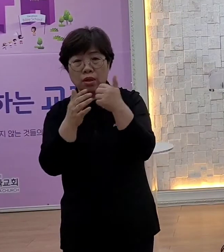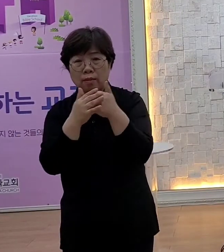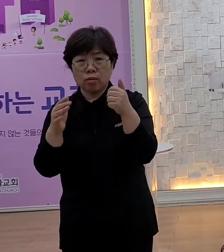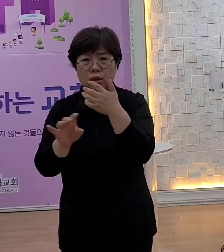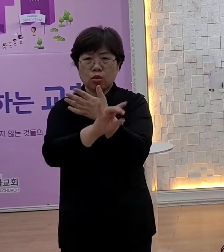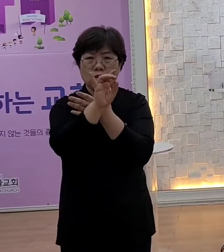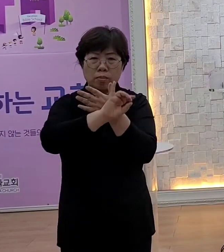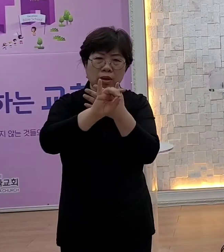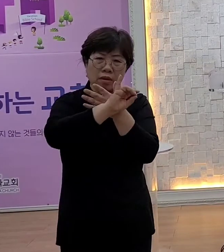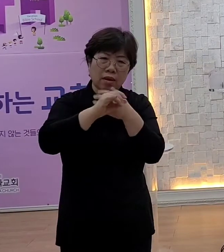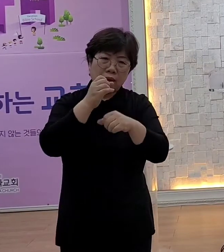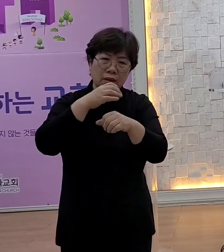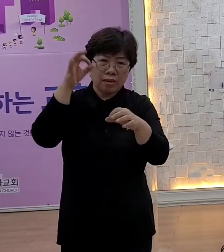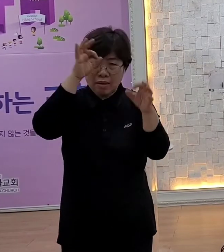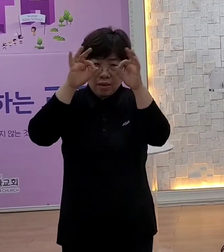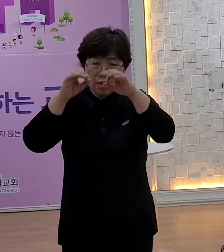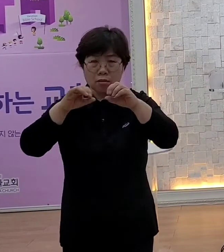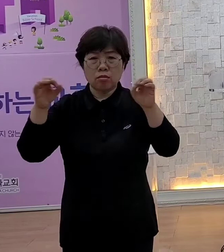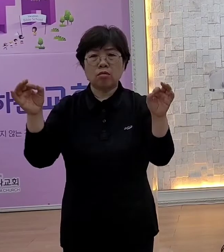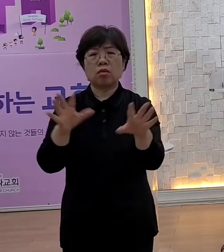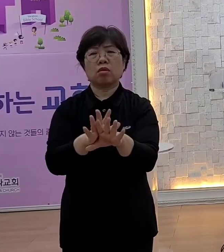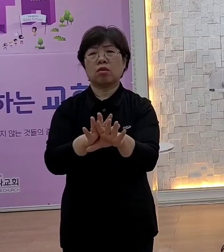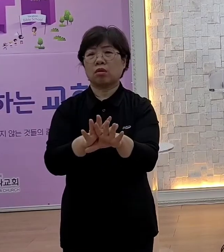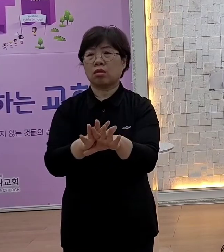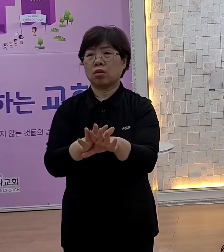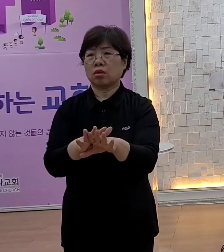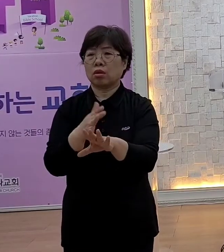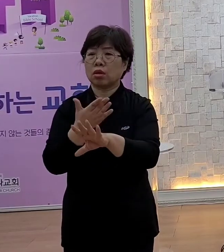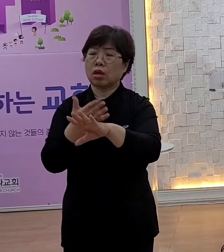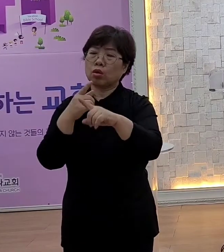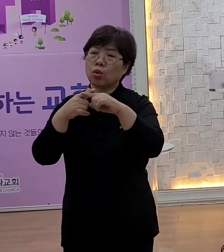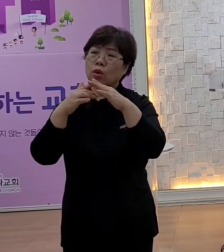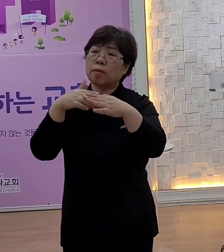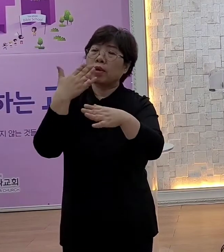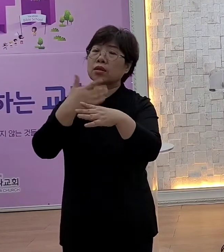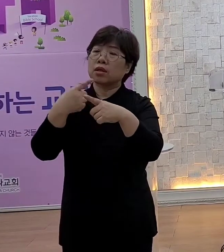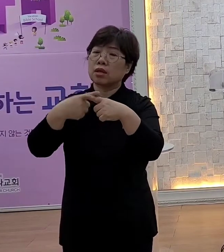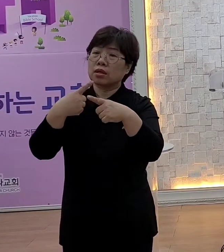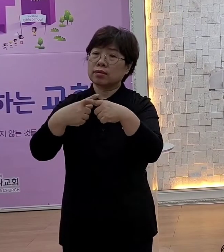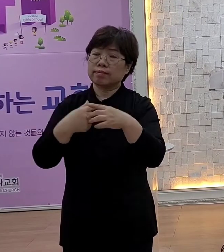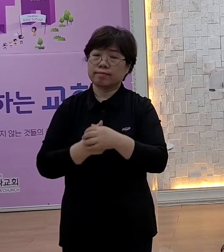핑계로 사라졌어. 다른 교회들도 마찬가지.